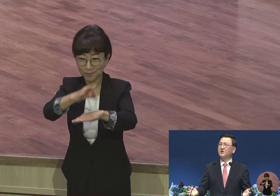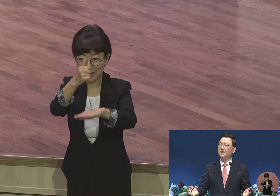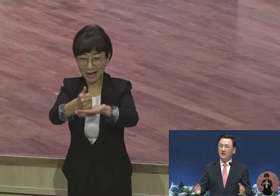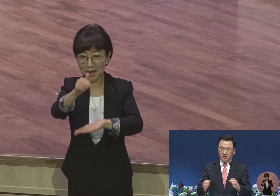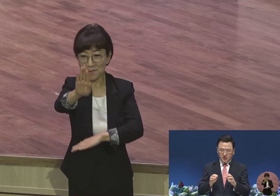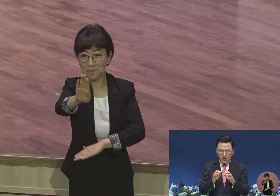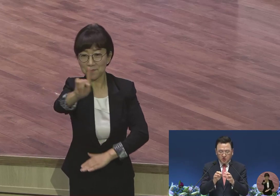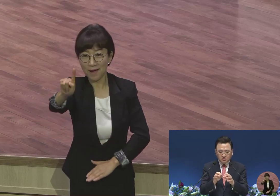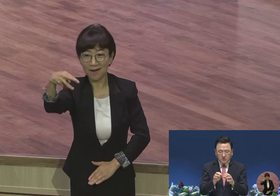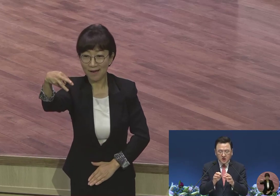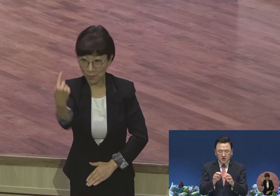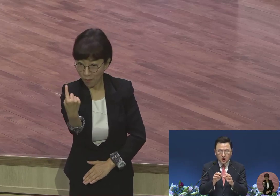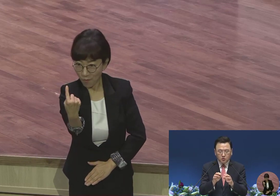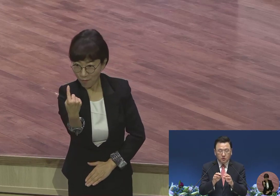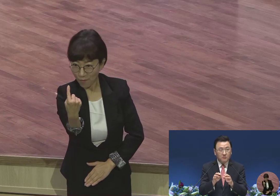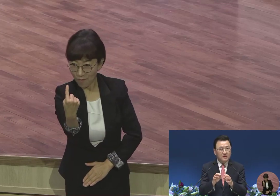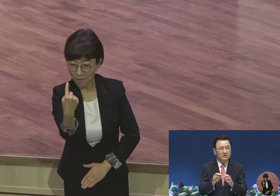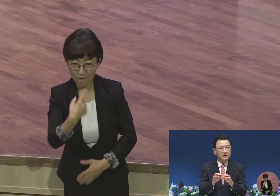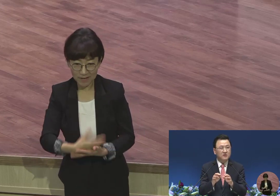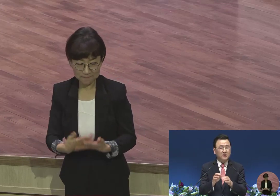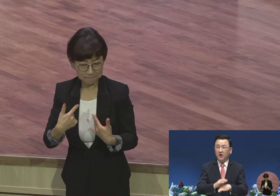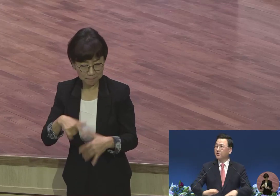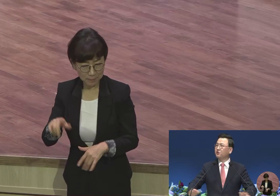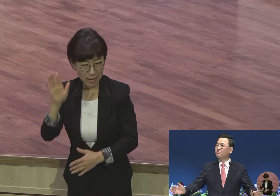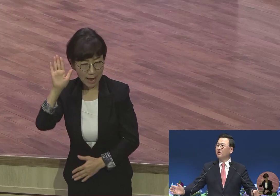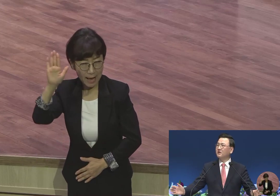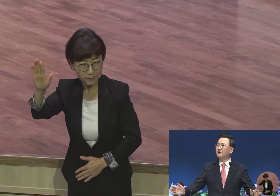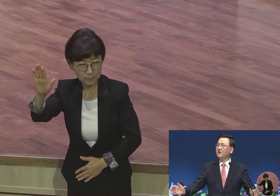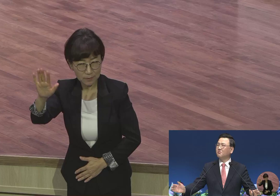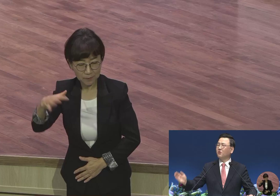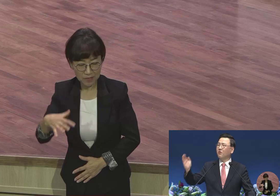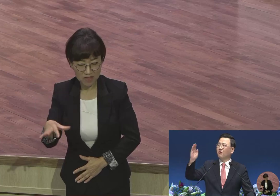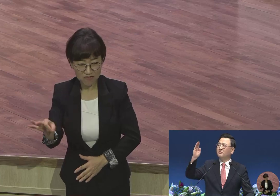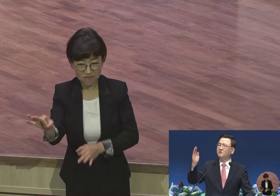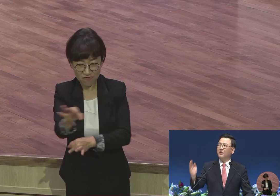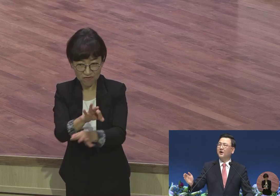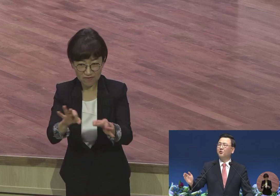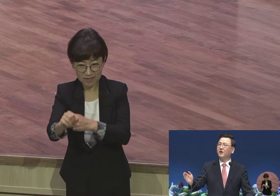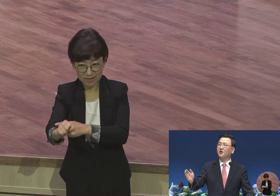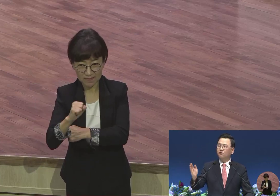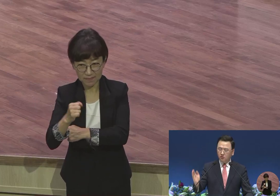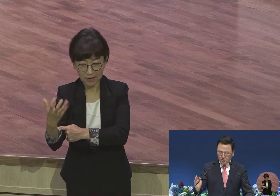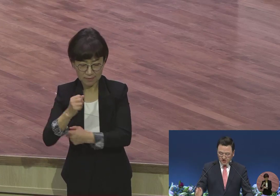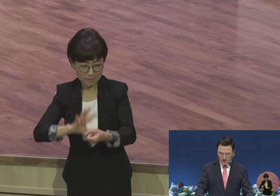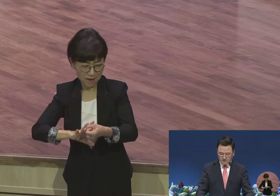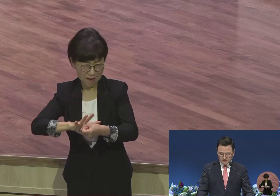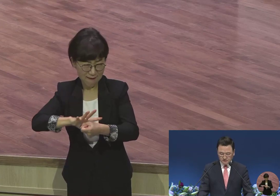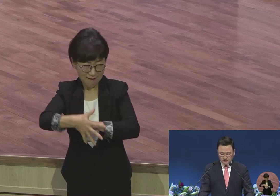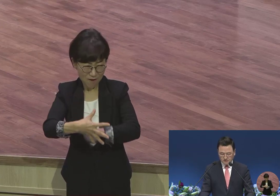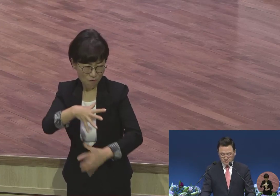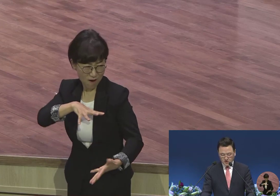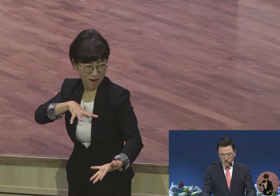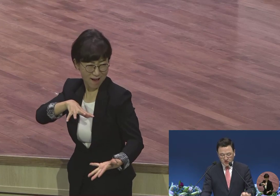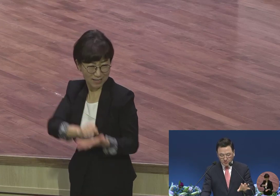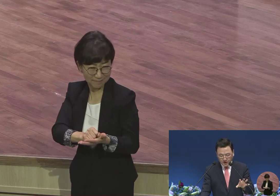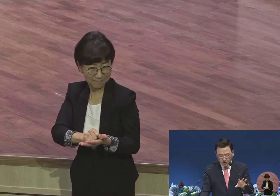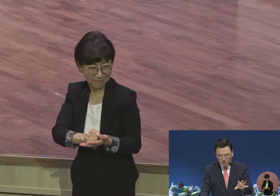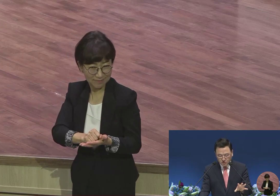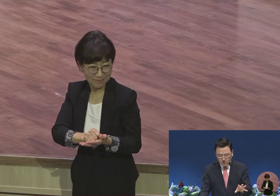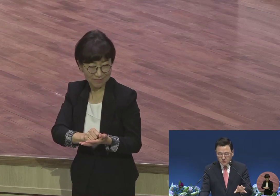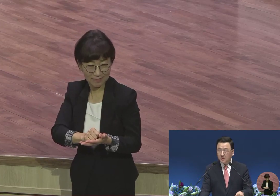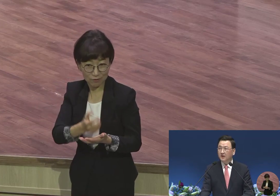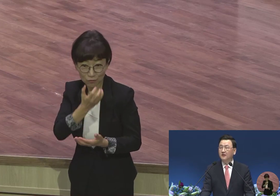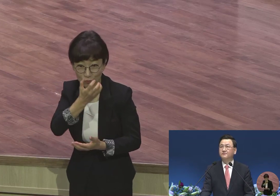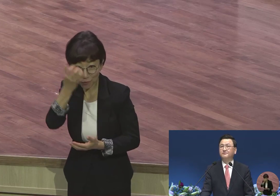꿈이 있습니다. 경제대국을 만들어서 세계를 정복하는 게 모든 바로의 꿈이에요. 언제